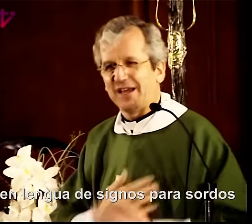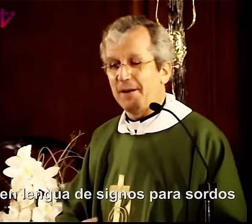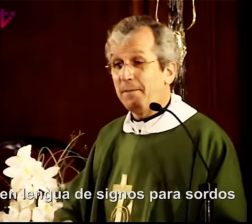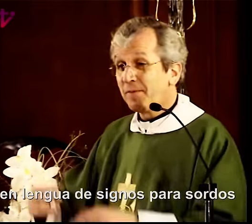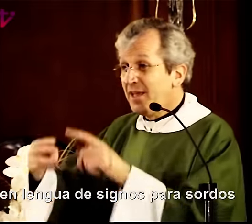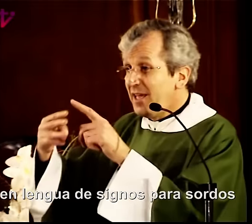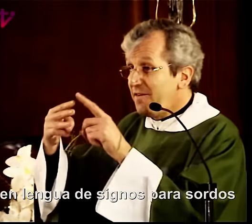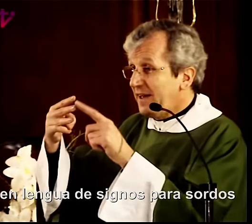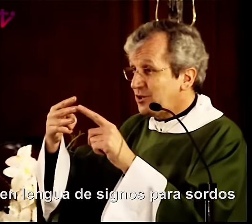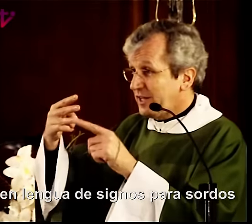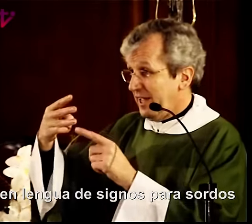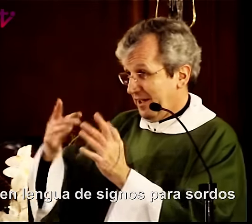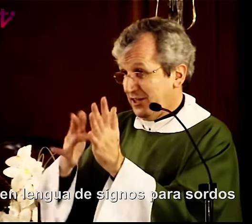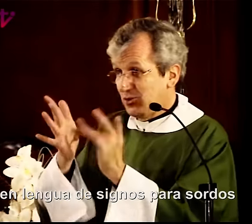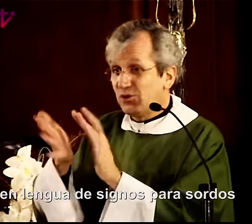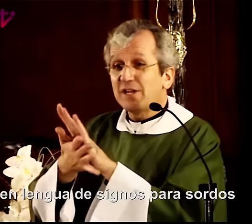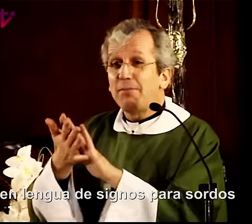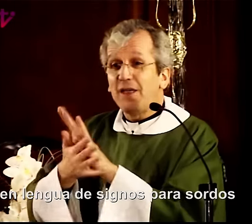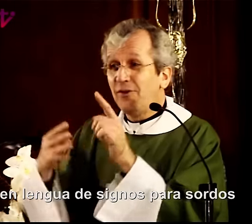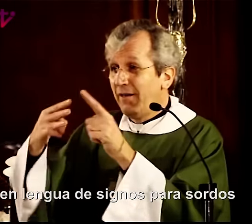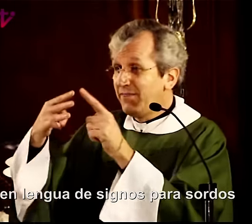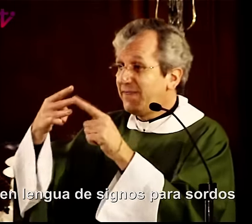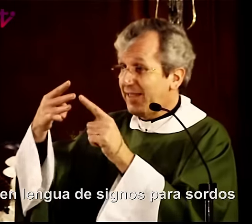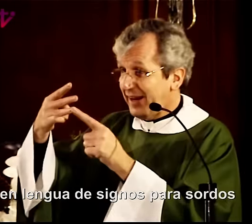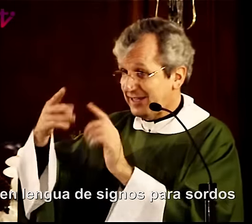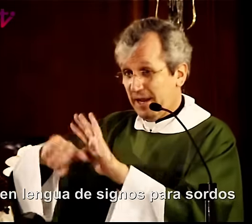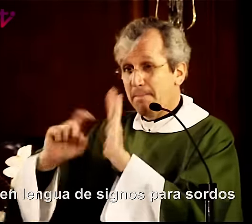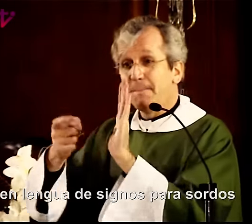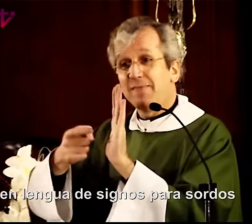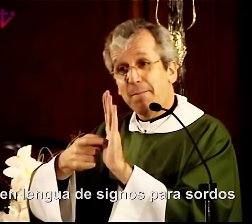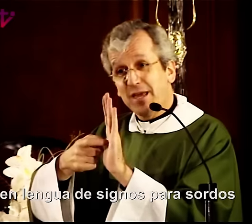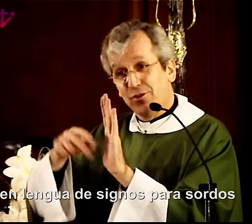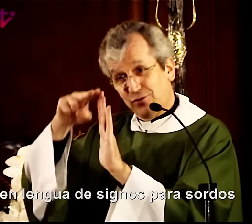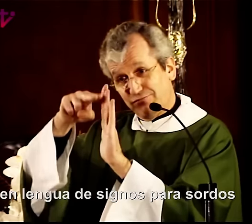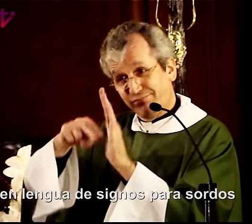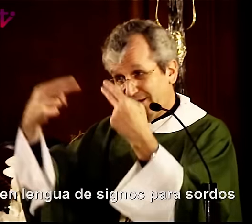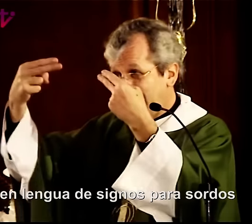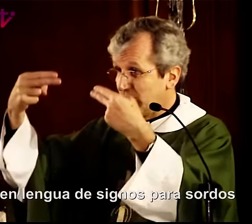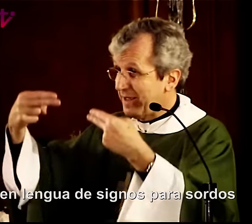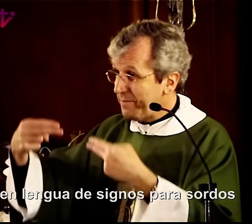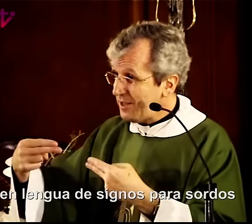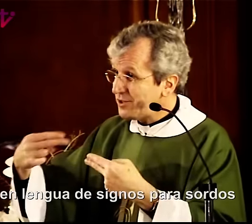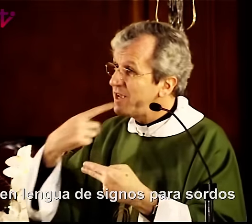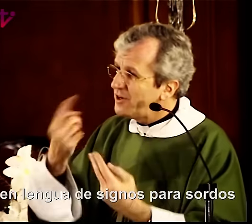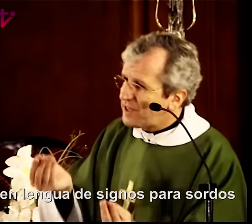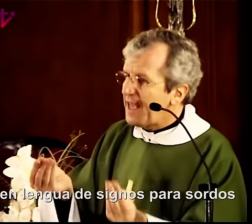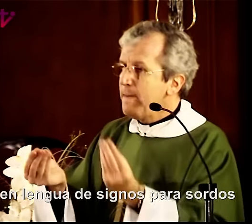ama. Y fijaros que Jesús nos ha hablado de tres mandamientos, de los mandamientos, y nos dice,